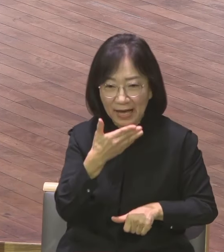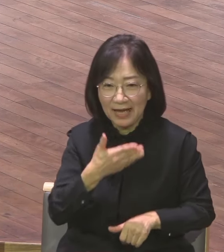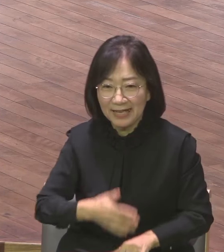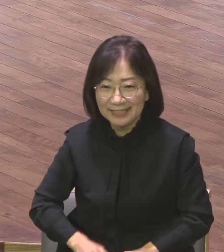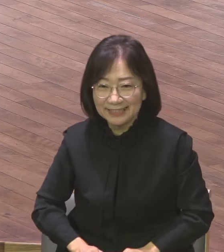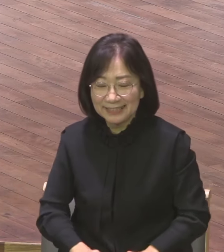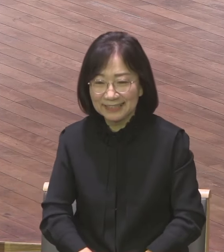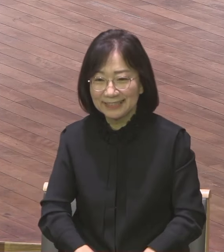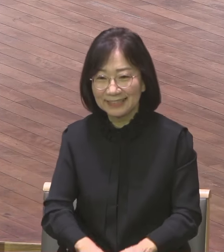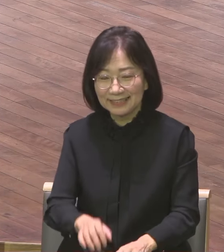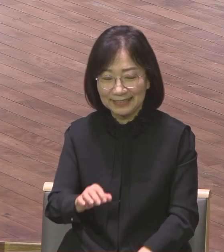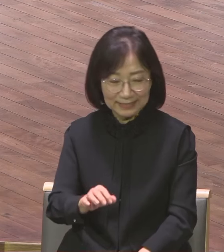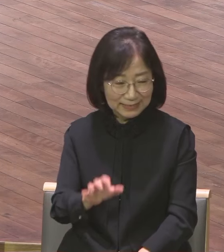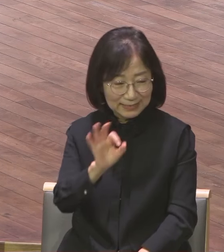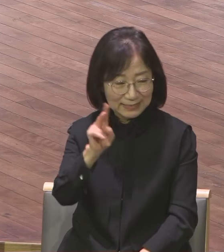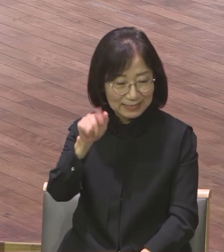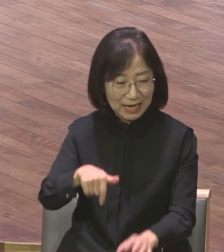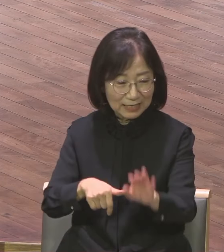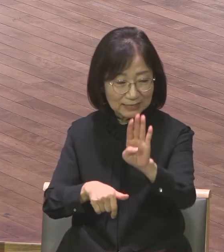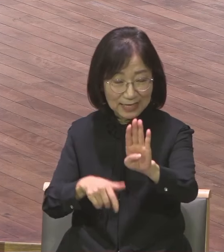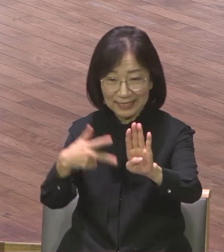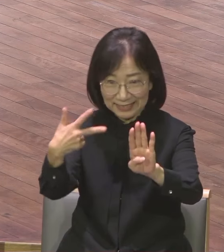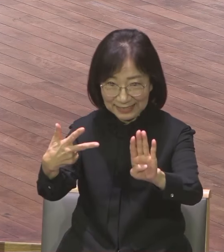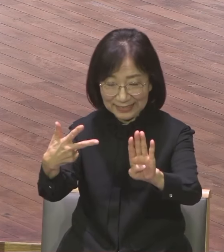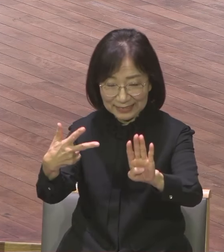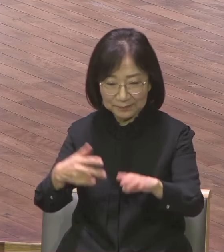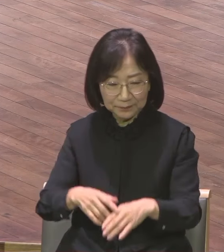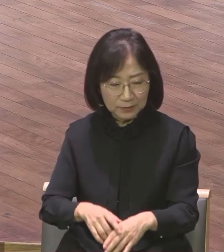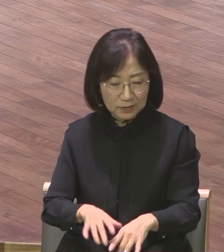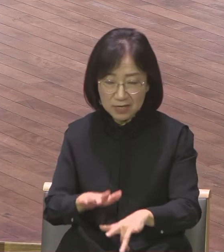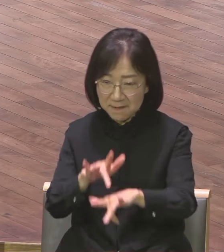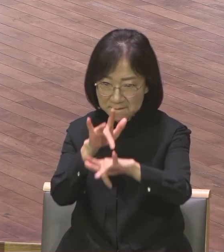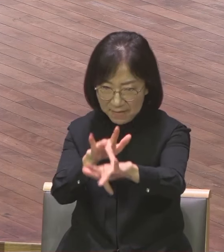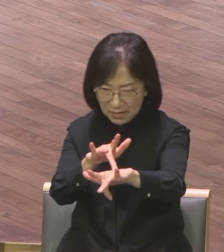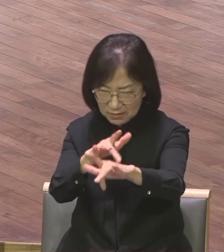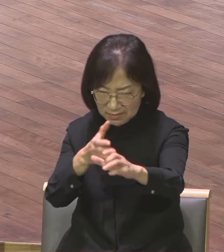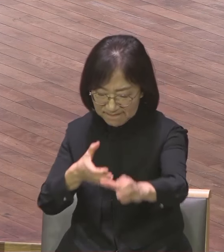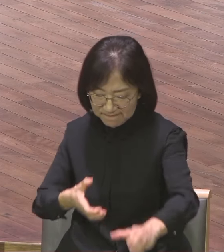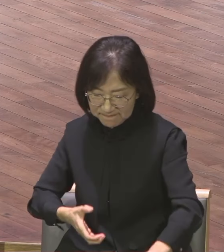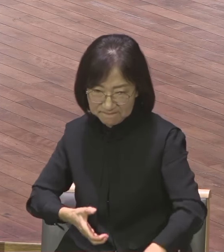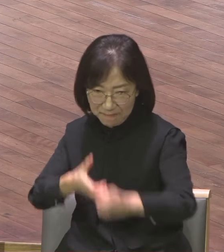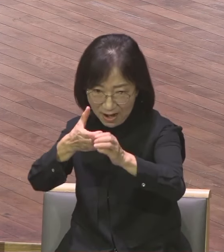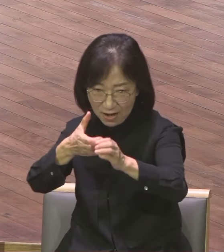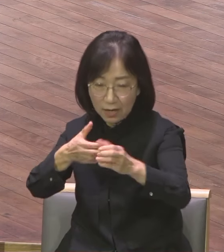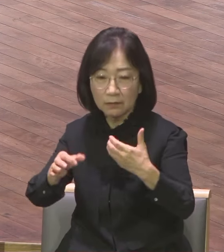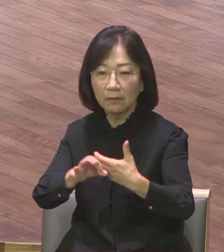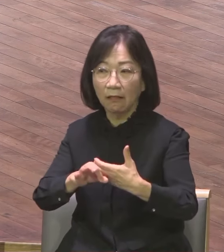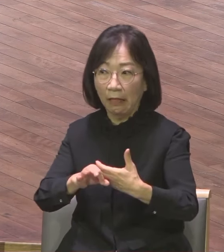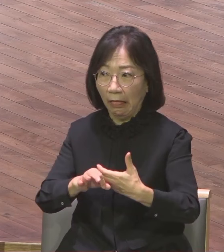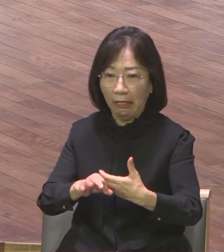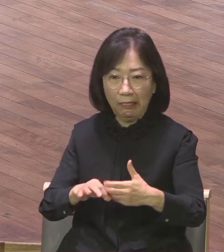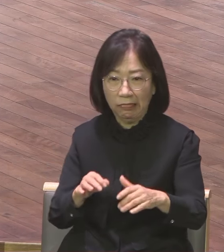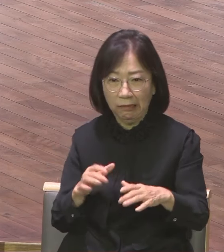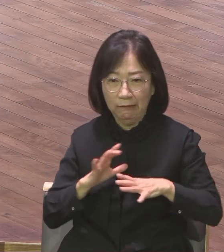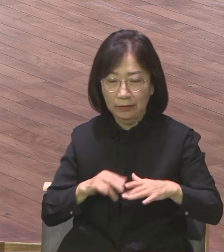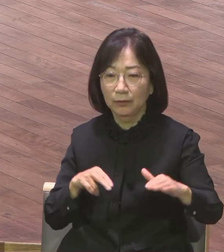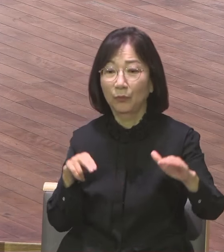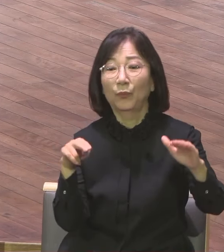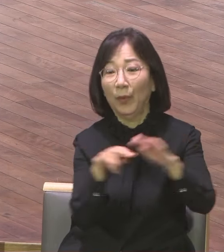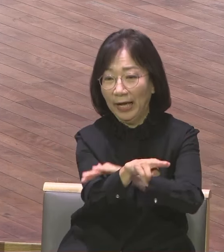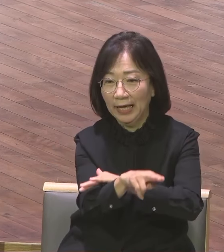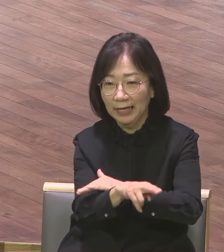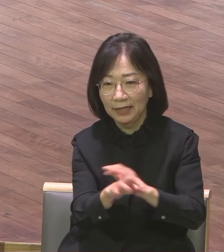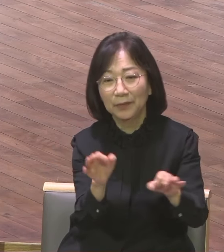야고보 4장 7절에 보면 마귀를 대적하라. 마귀를 대적하라. 그리하면 너희를 피하리라 그랬어.